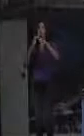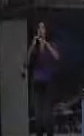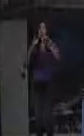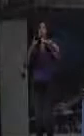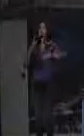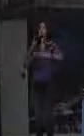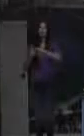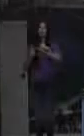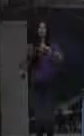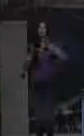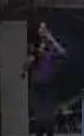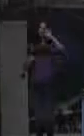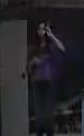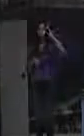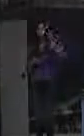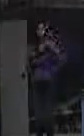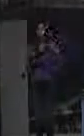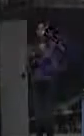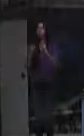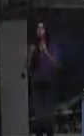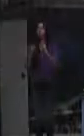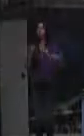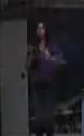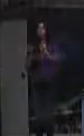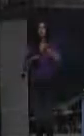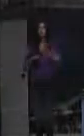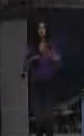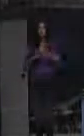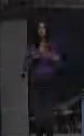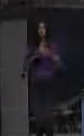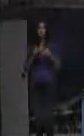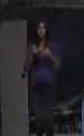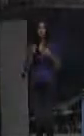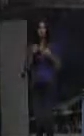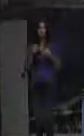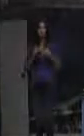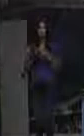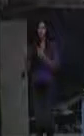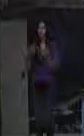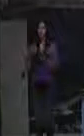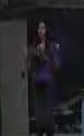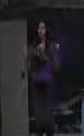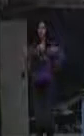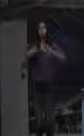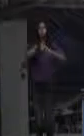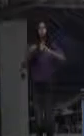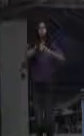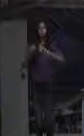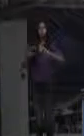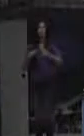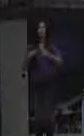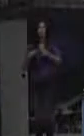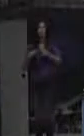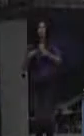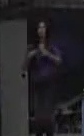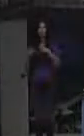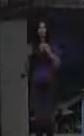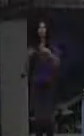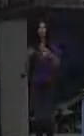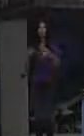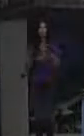a anuência do soberano plenário Gilberto Fialho, composto pelos nobres pares desta casa, que esta casa envie esforço